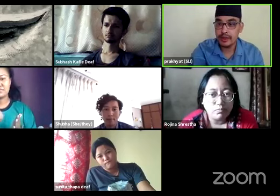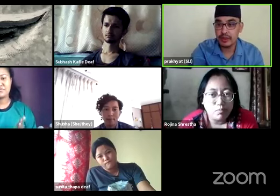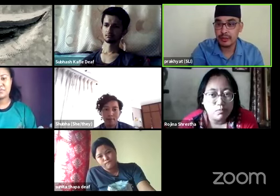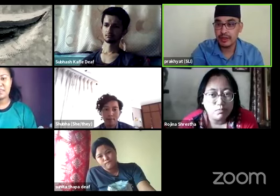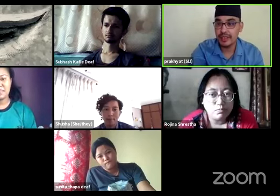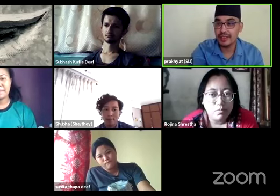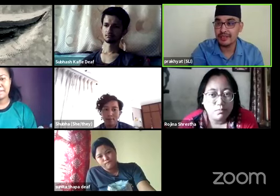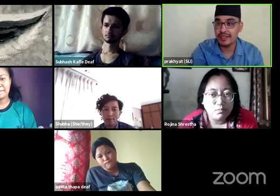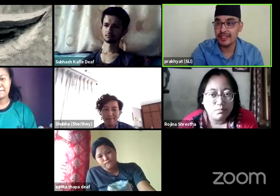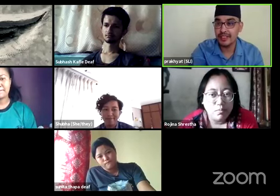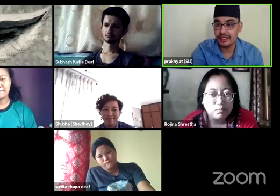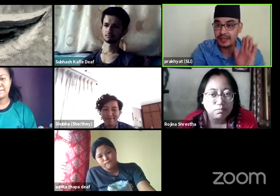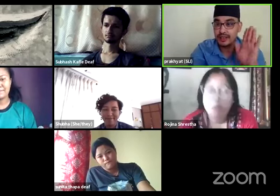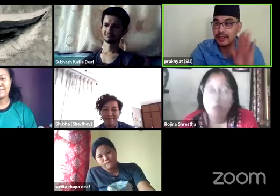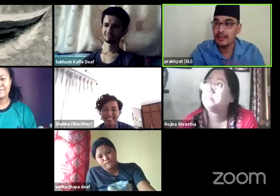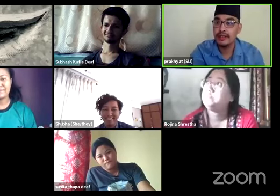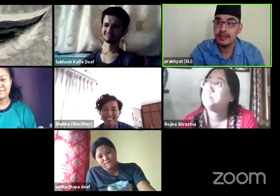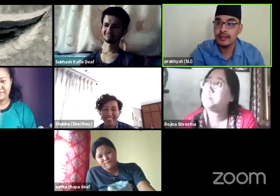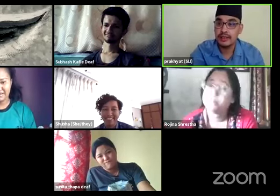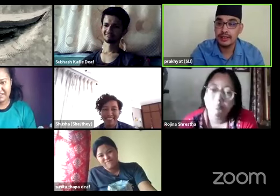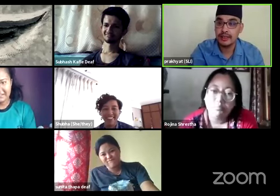त्यही हो मेरो छोटो मिति, यति नै भने